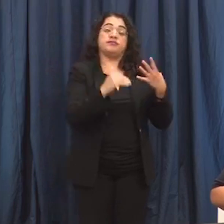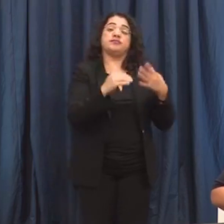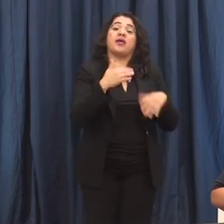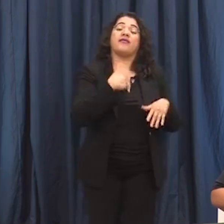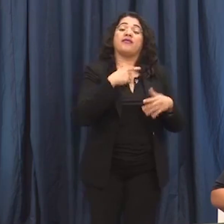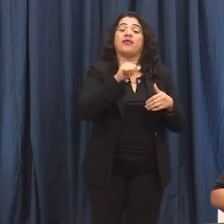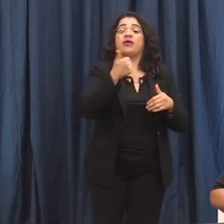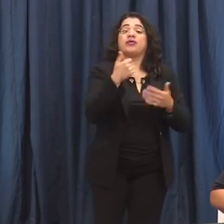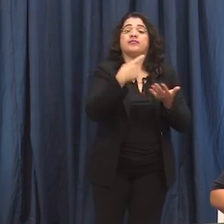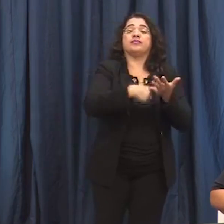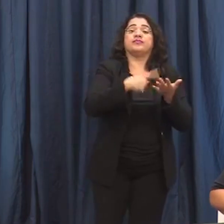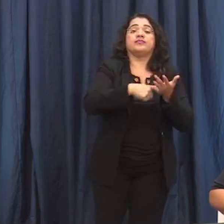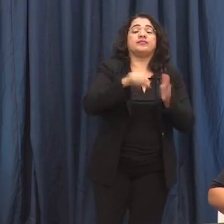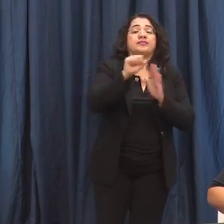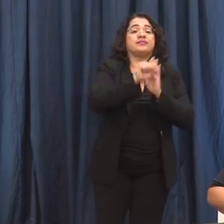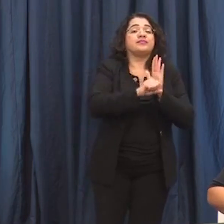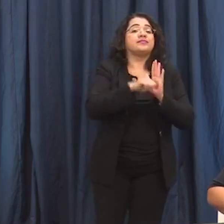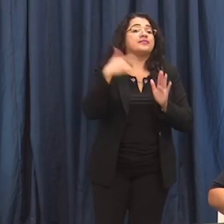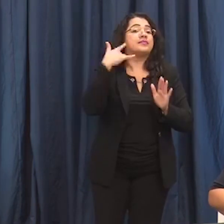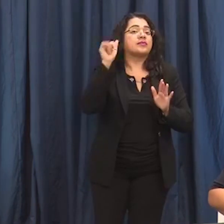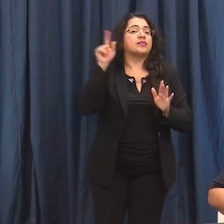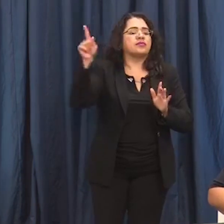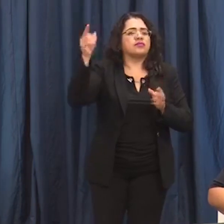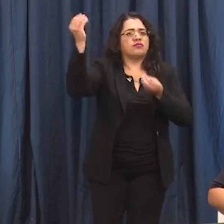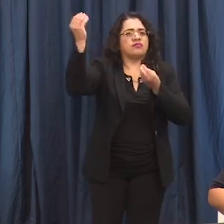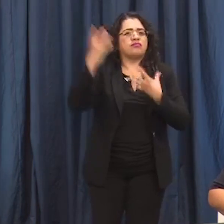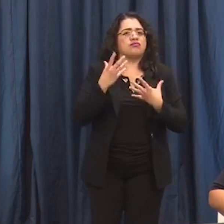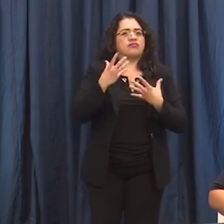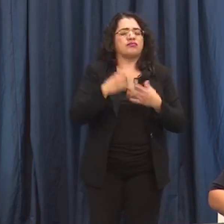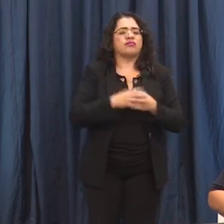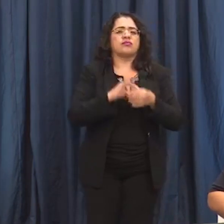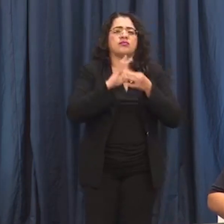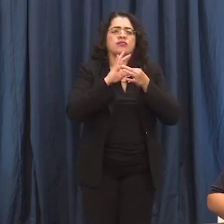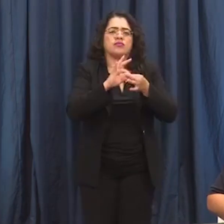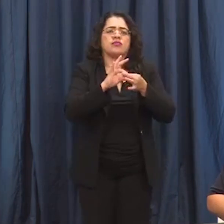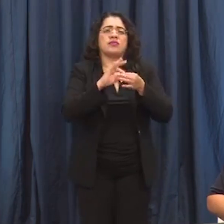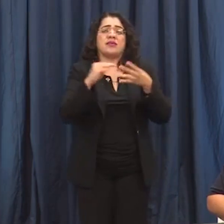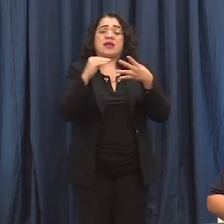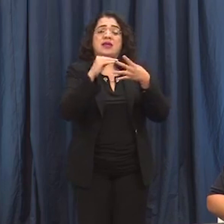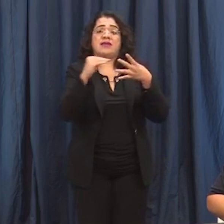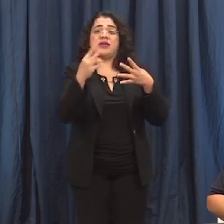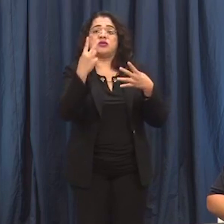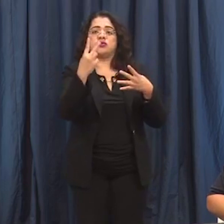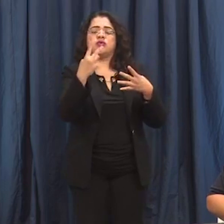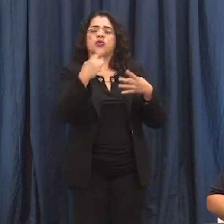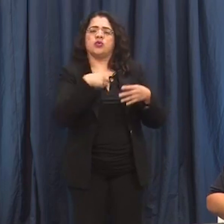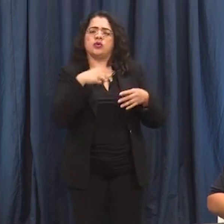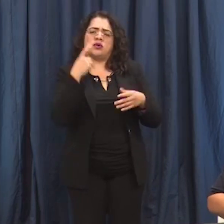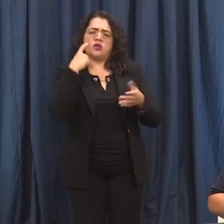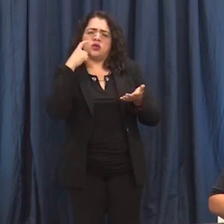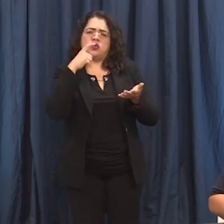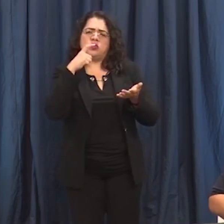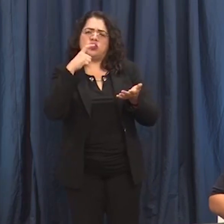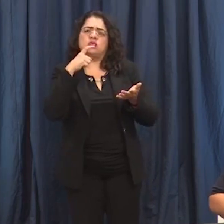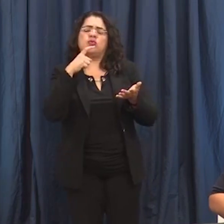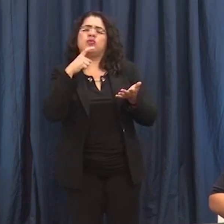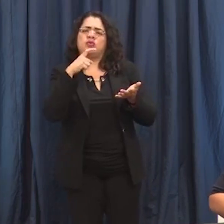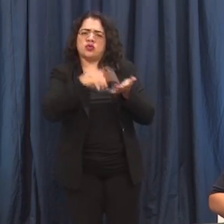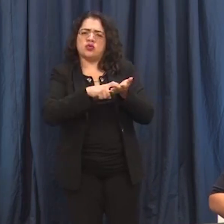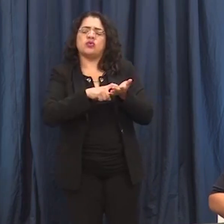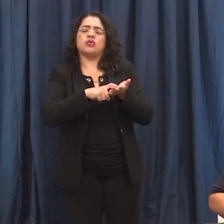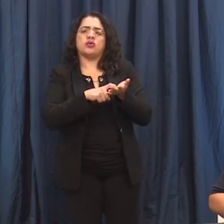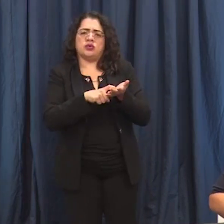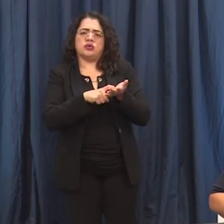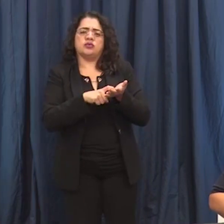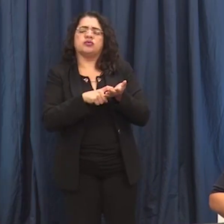que vienen del estado de California sobre la etapa 2. Estamos viendo que estamos muy temprano, en